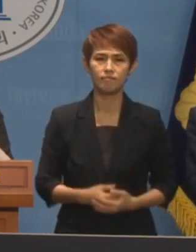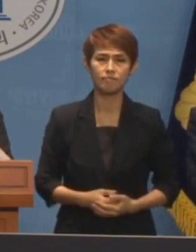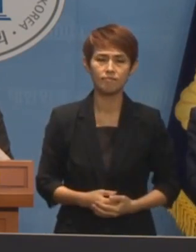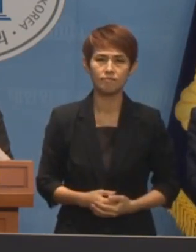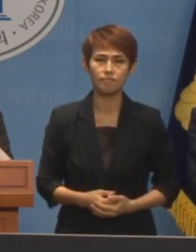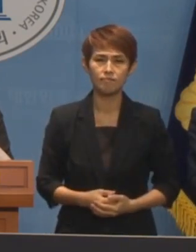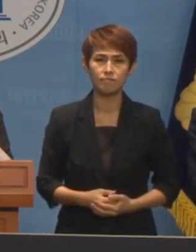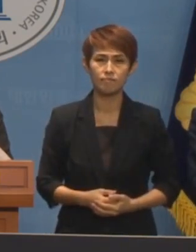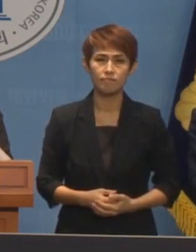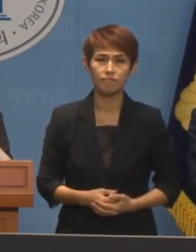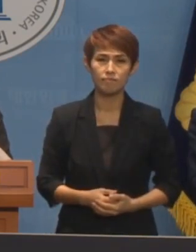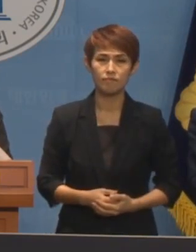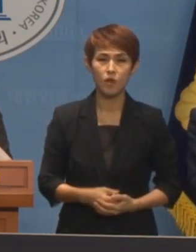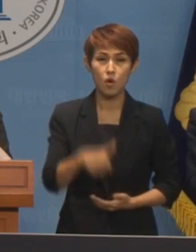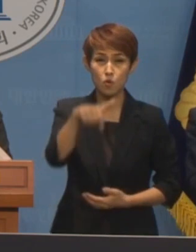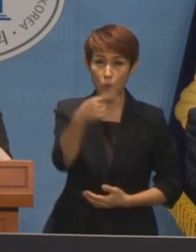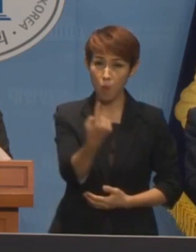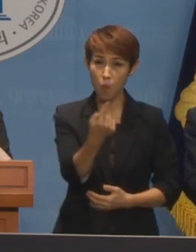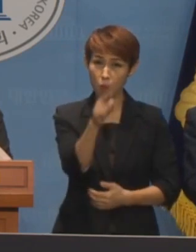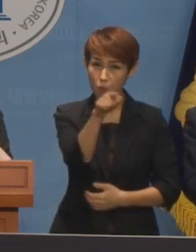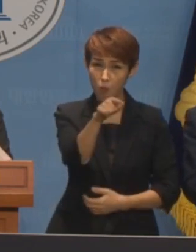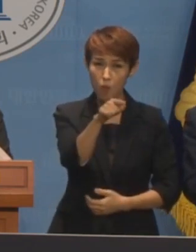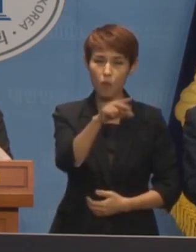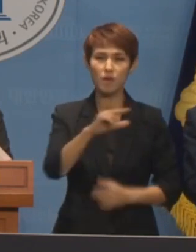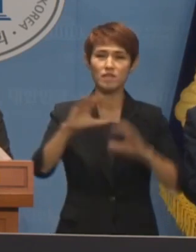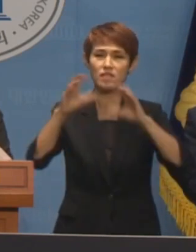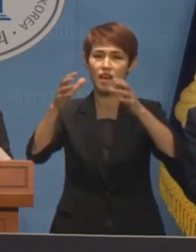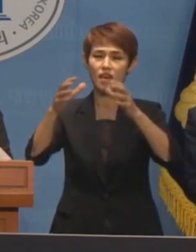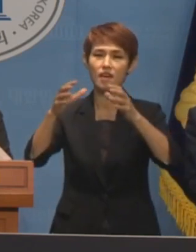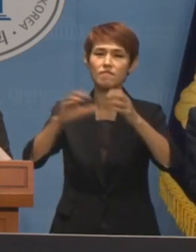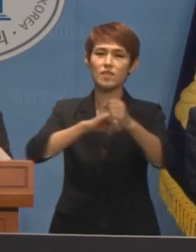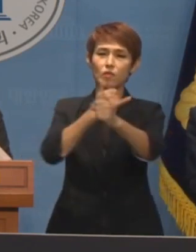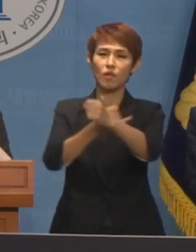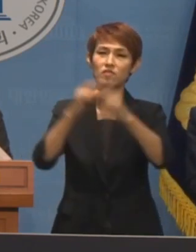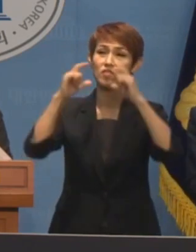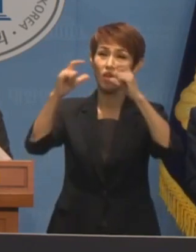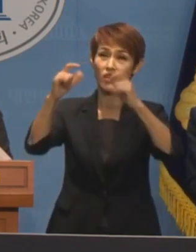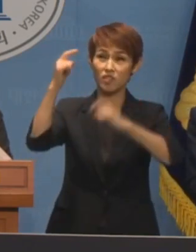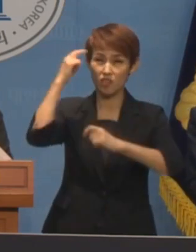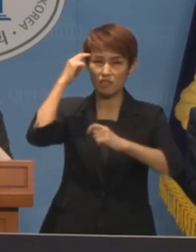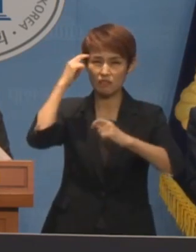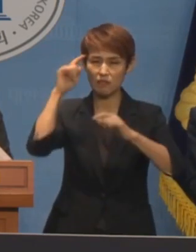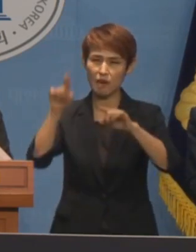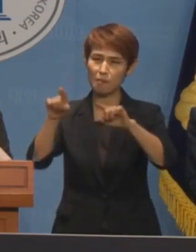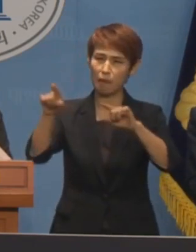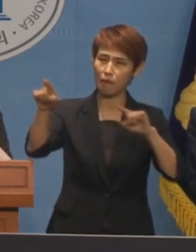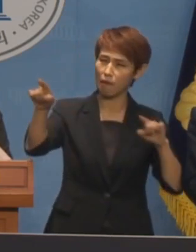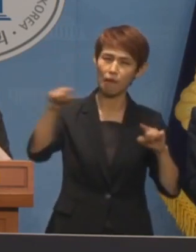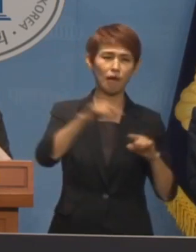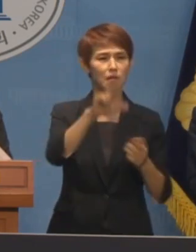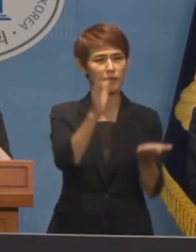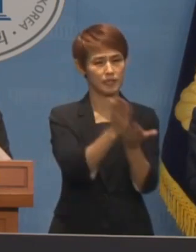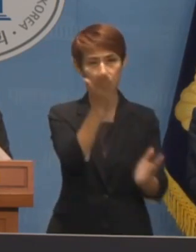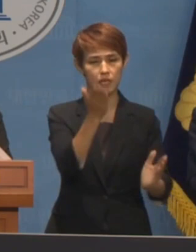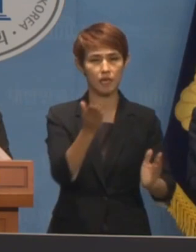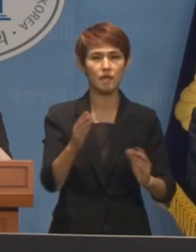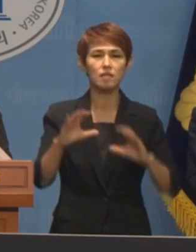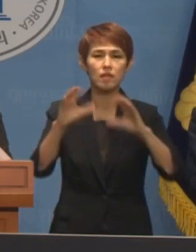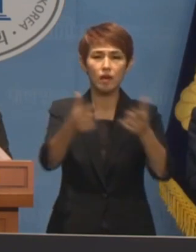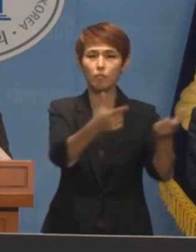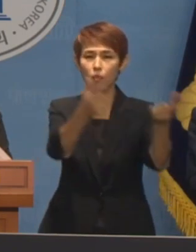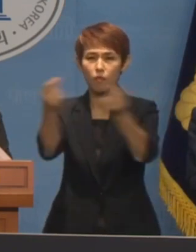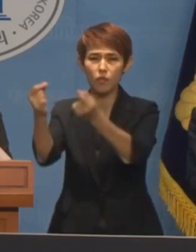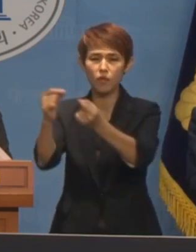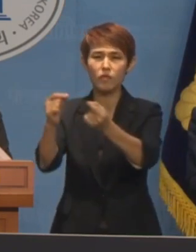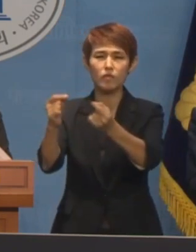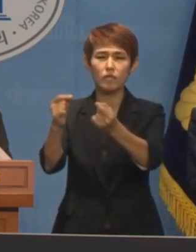하나, 우리는 고민정 의원이 세계인권선언 정신에서 한참 벗어나고 인류 보편 인권에서